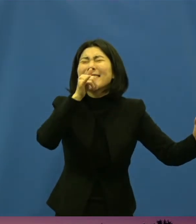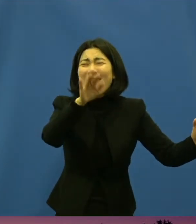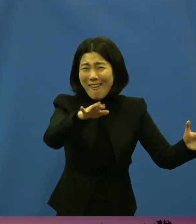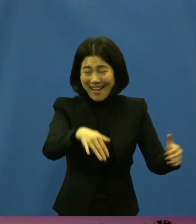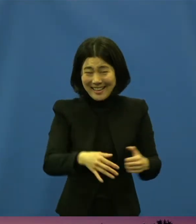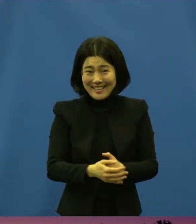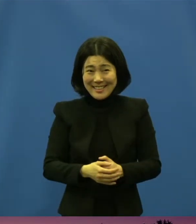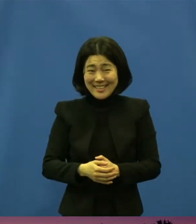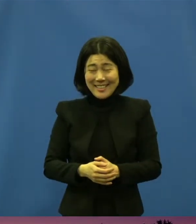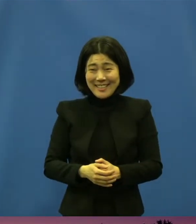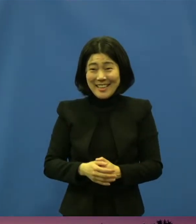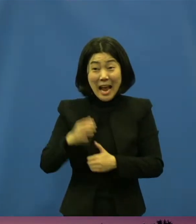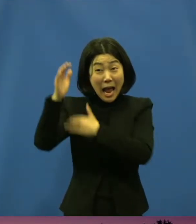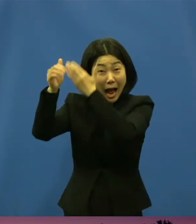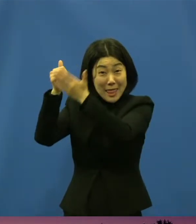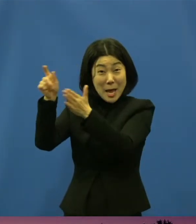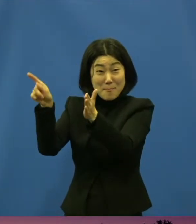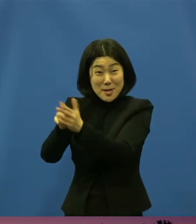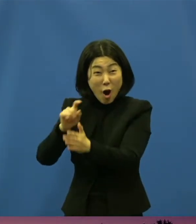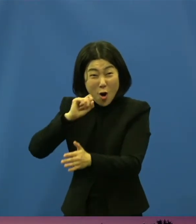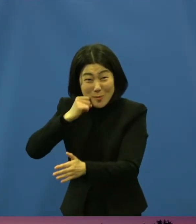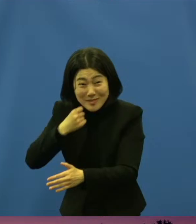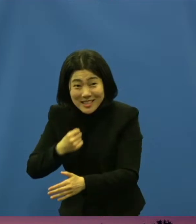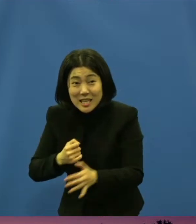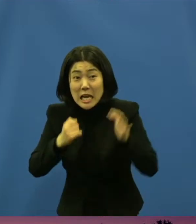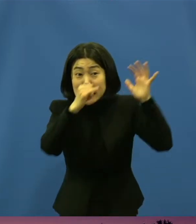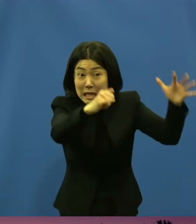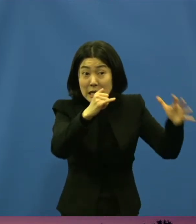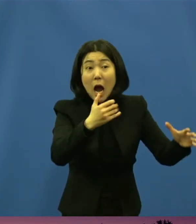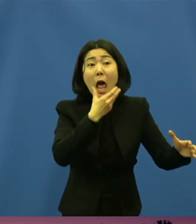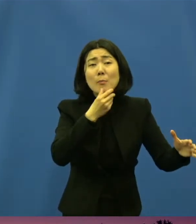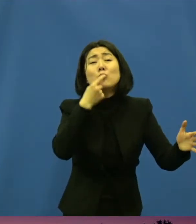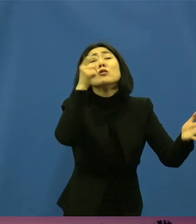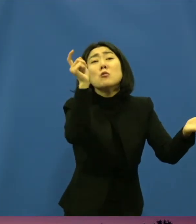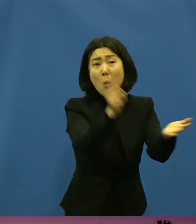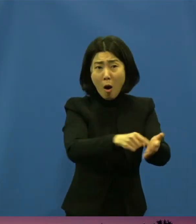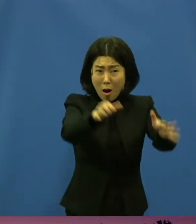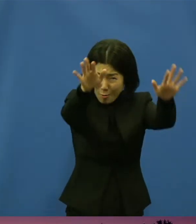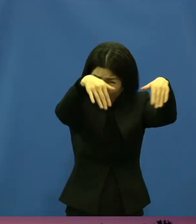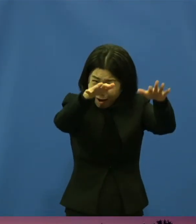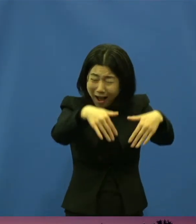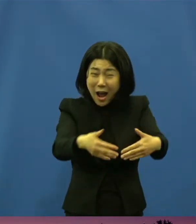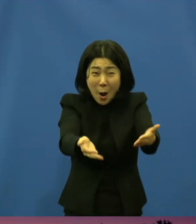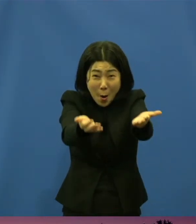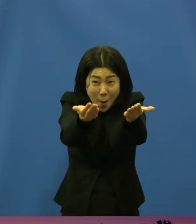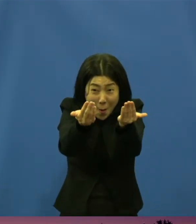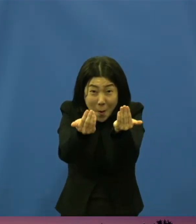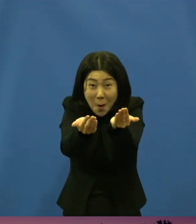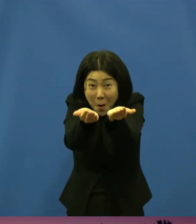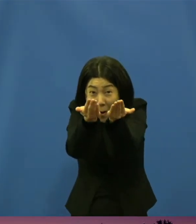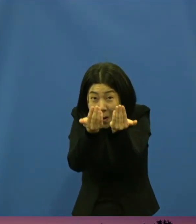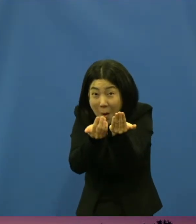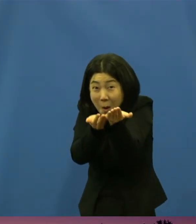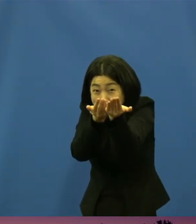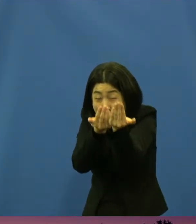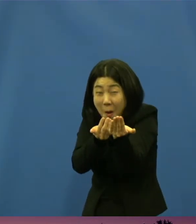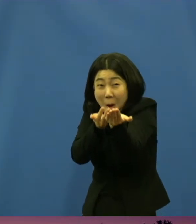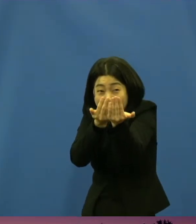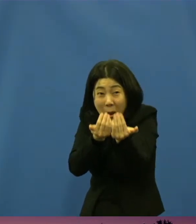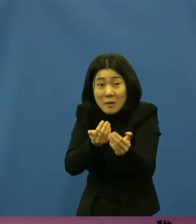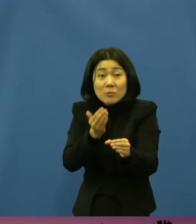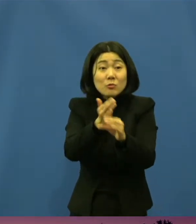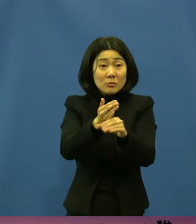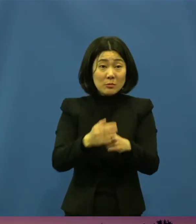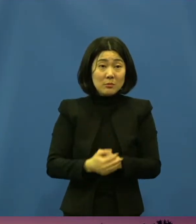계속 유혹을 하는 거죠. 여러분, 우리가 추구하는 세상이나 세상에 있는 것들은 영원하지 않다는 거예요.